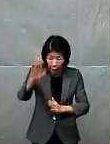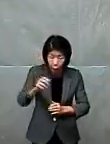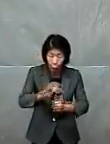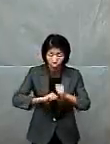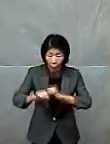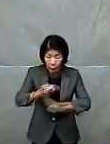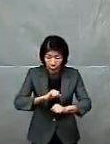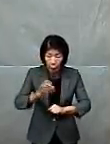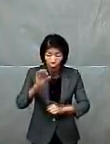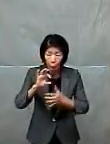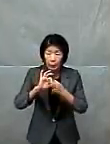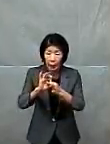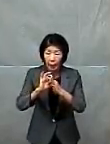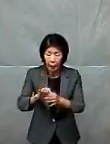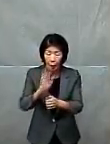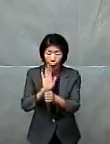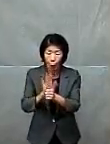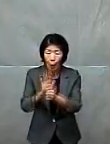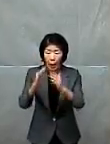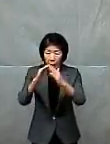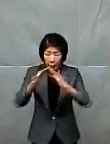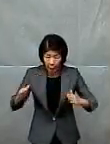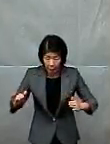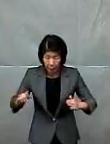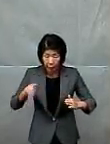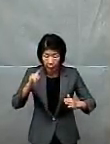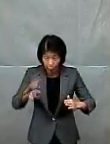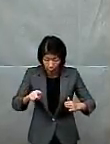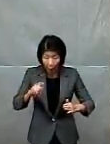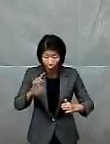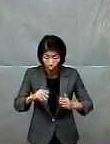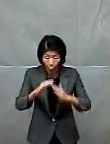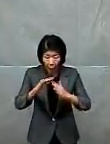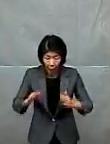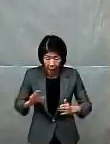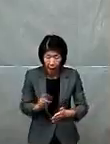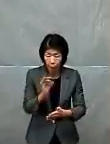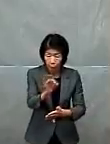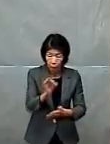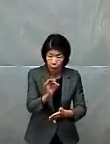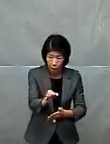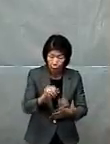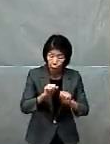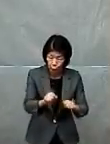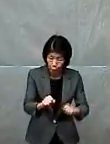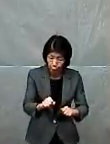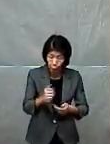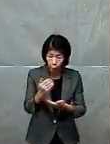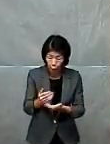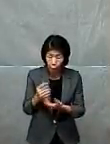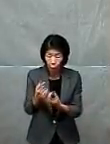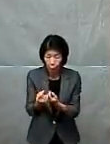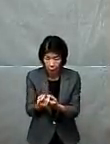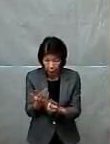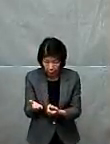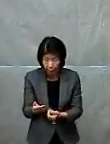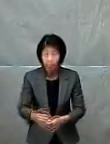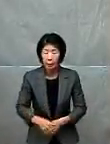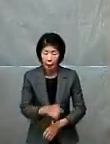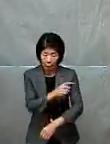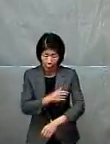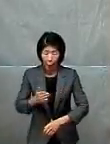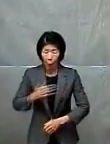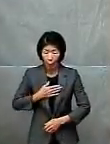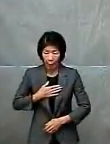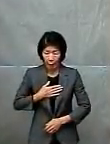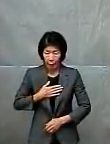経費に関しては、その講演会としてのものは講演会の方で支出はしてやるということになるわけです。 はい、そうですね。 わかりました。ありがとうござい